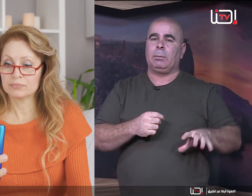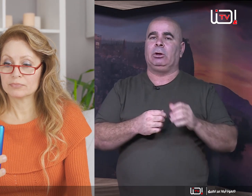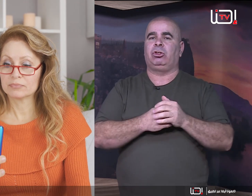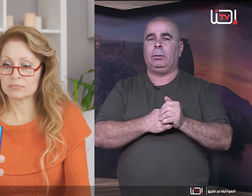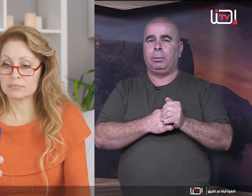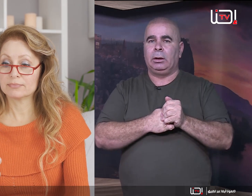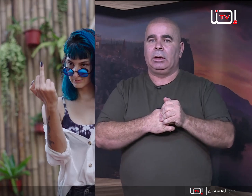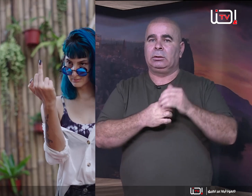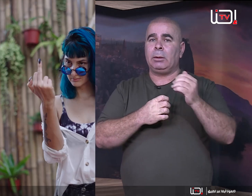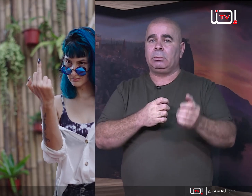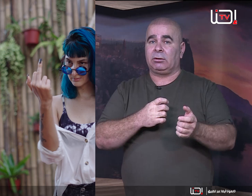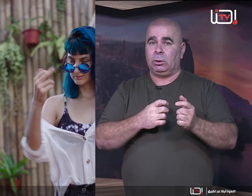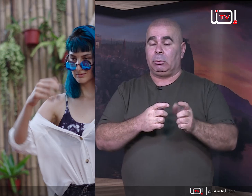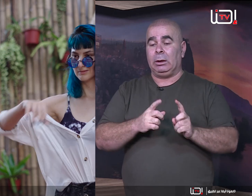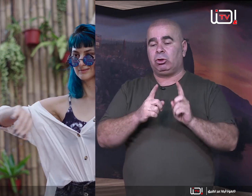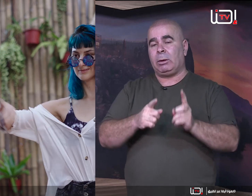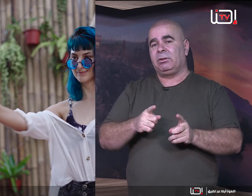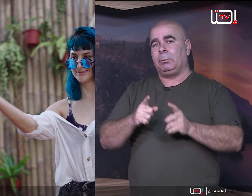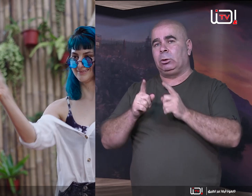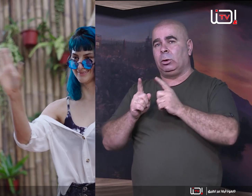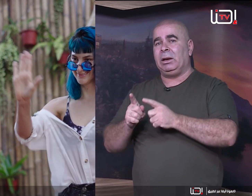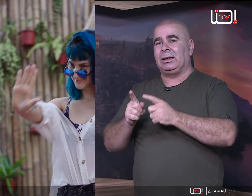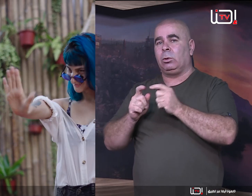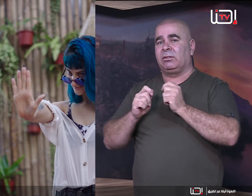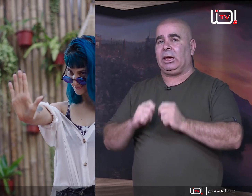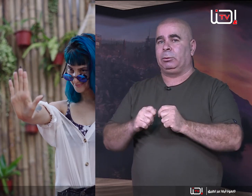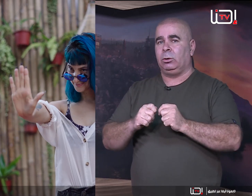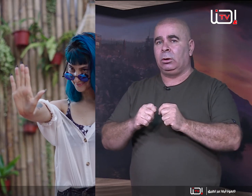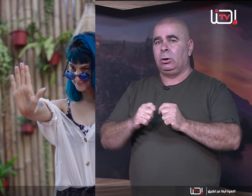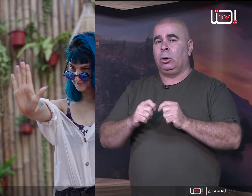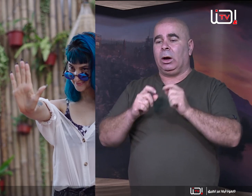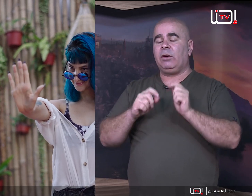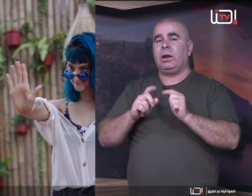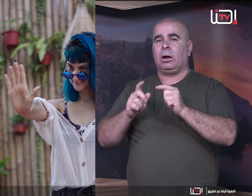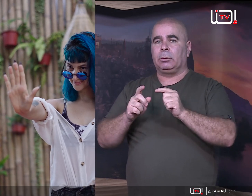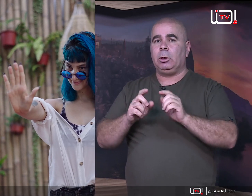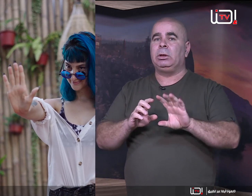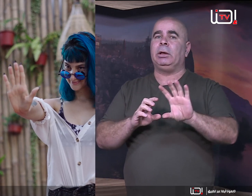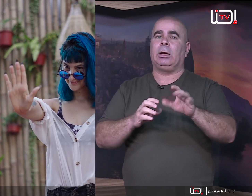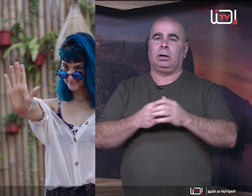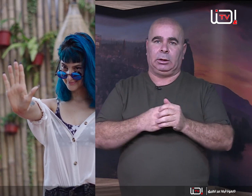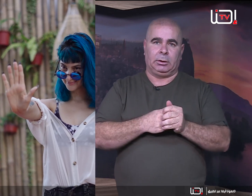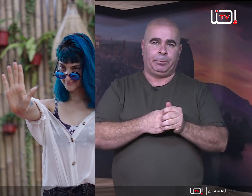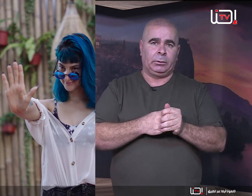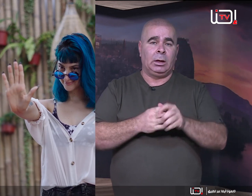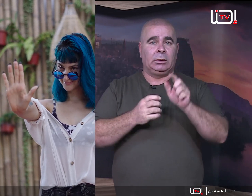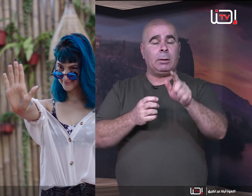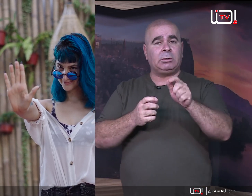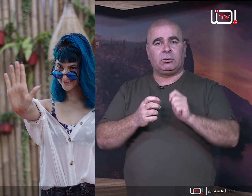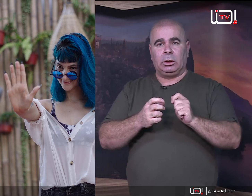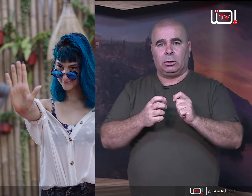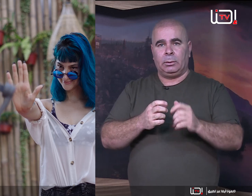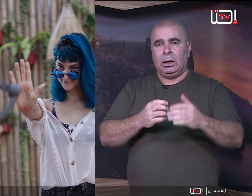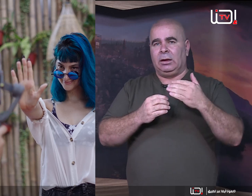باتفاق مع الشاب تم تصويرهم لانه الشاب صار بده بنت تكون صاحبته وعارف انها خاطبه وبده يبعدها عن خطيبها